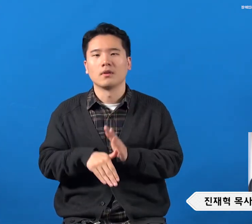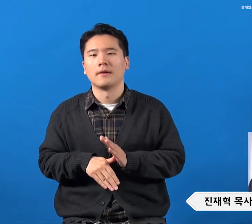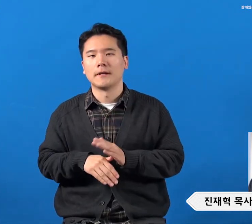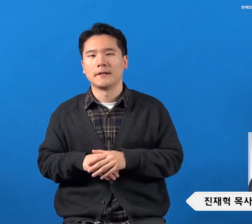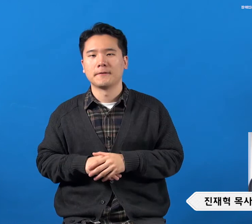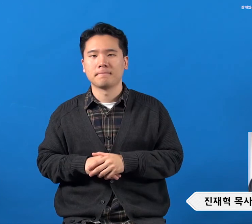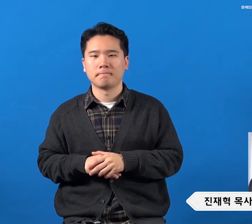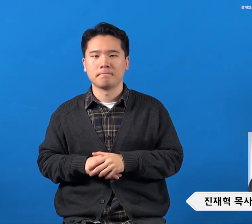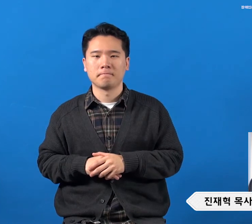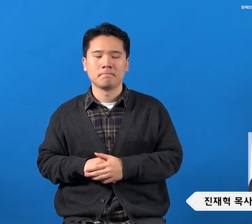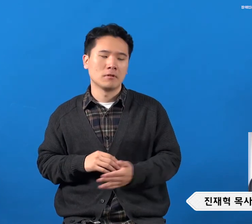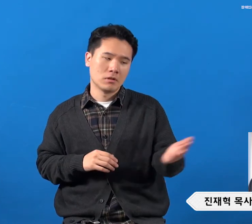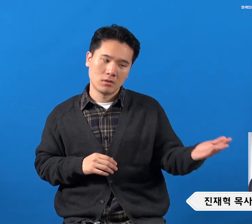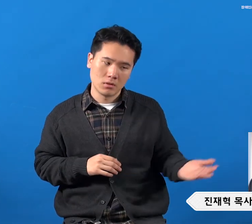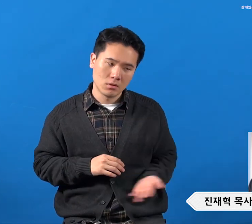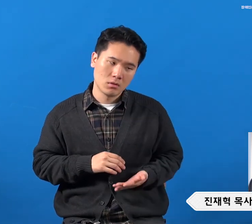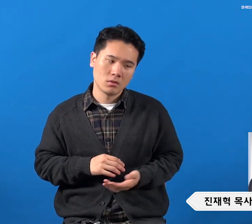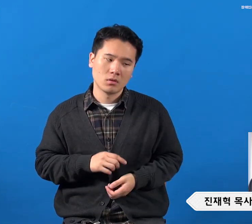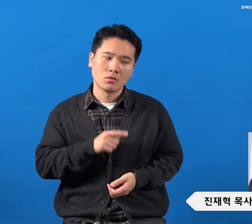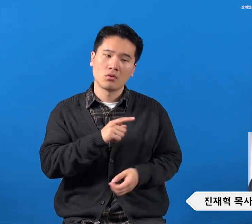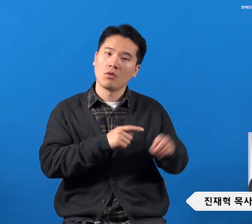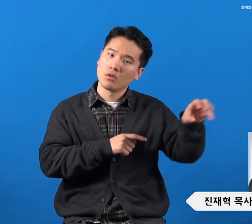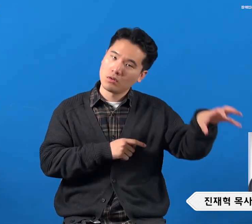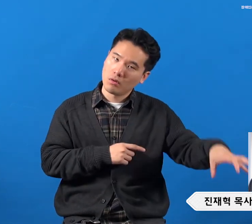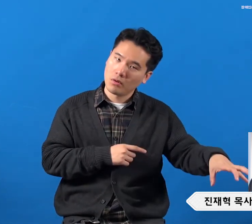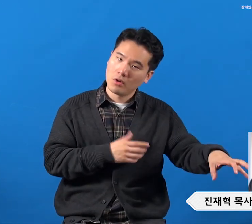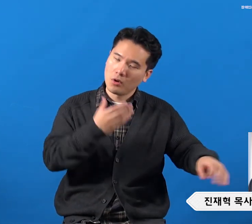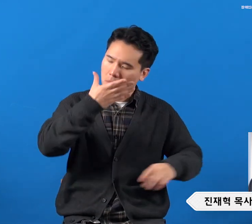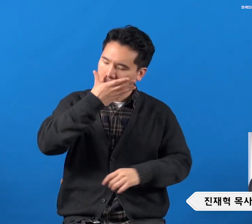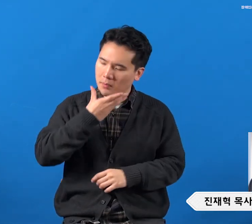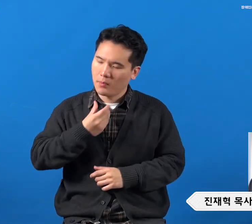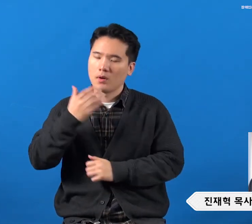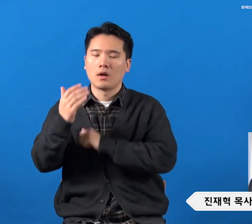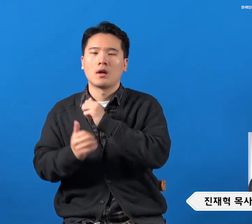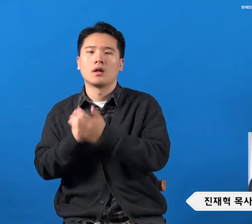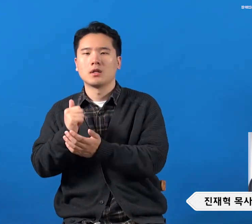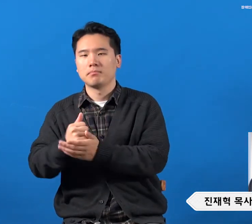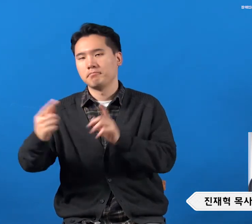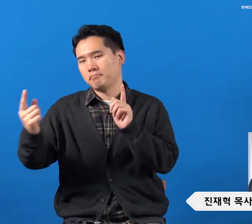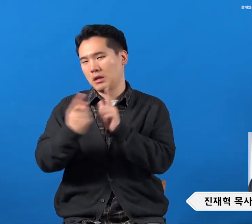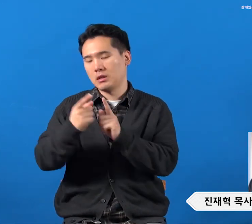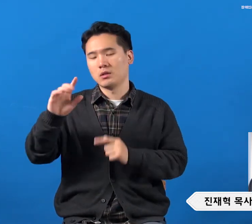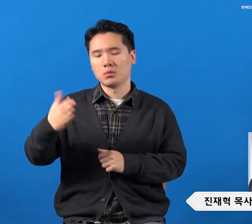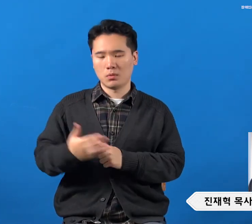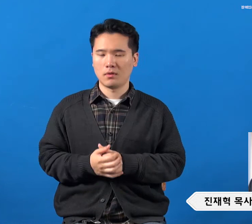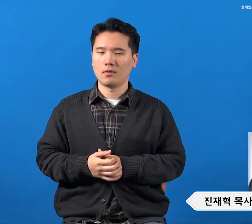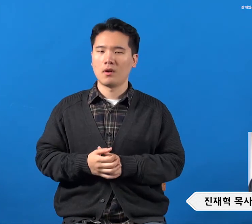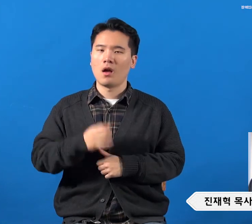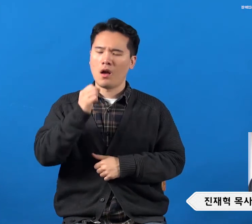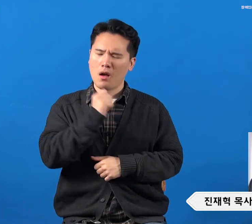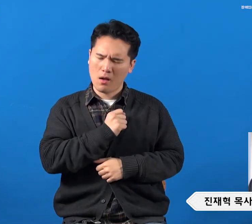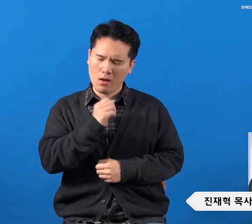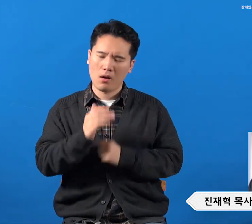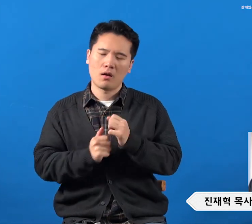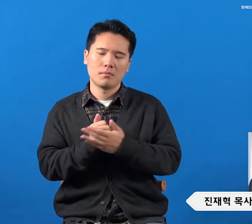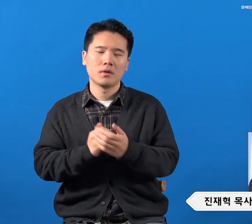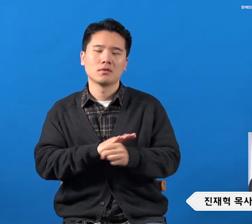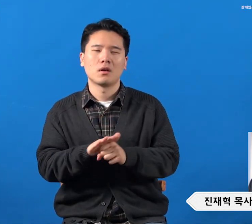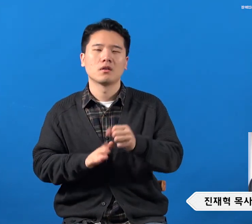때 그들은 거기서 그 축복의 하나님을 봅니다. 아, 하나님의